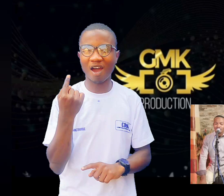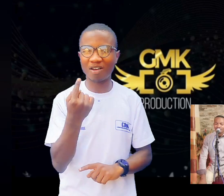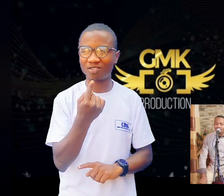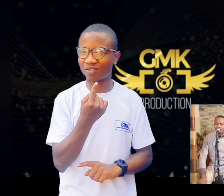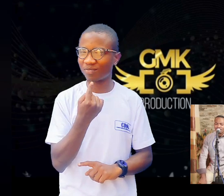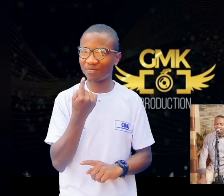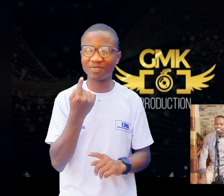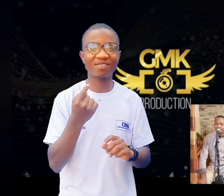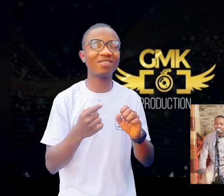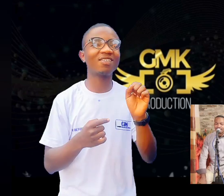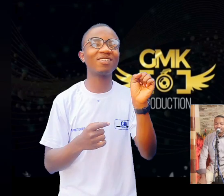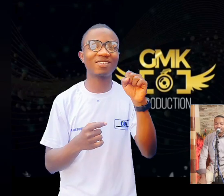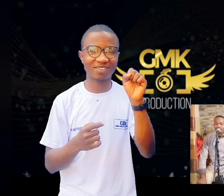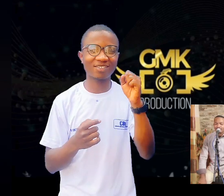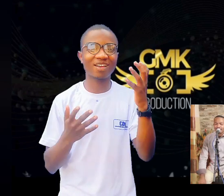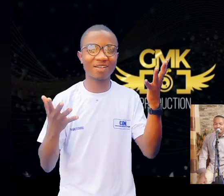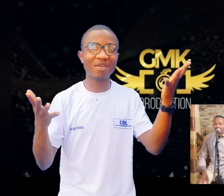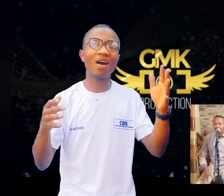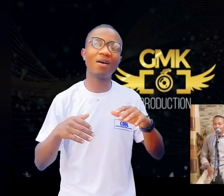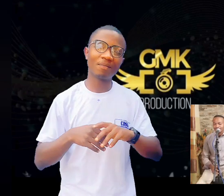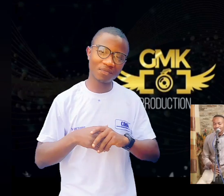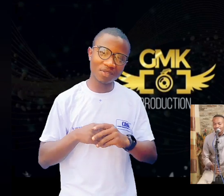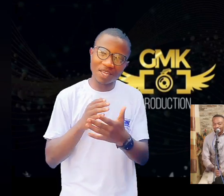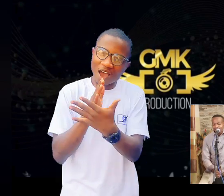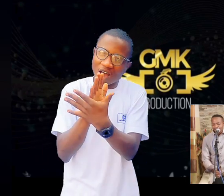de confiance.